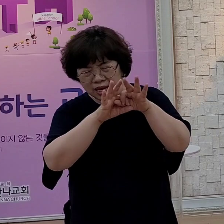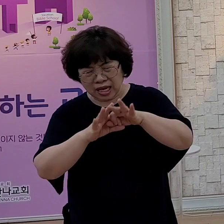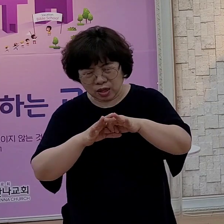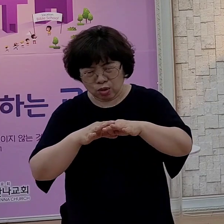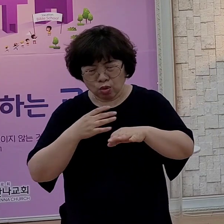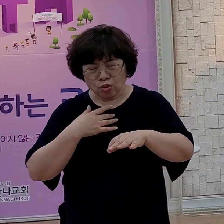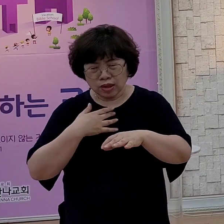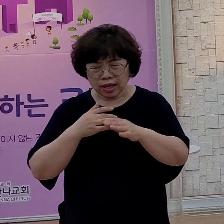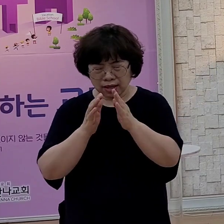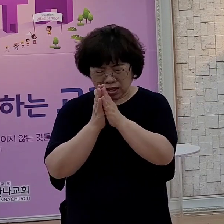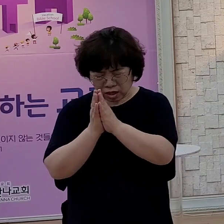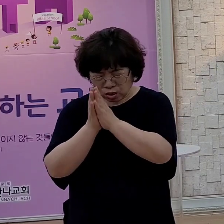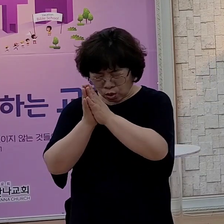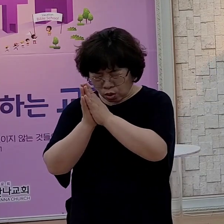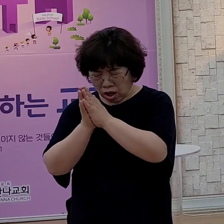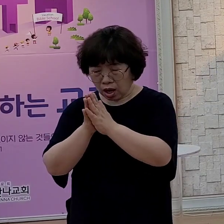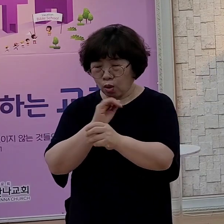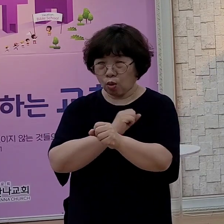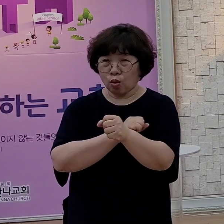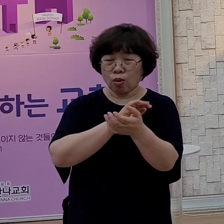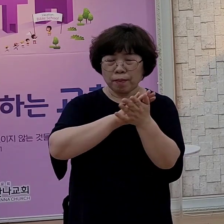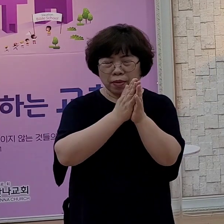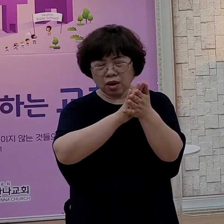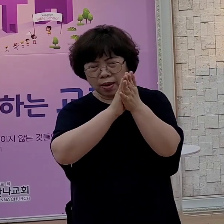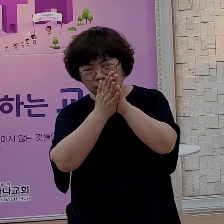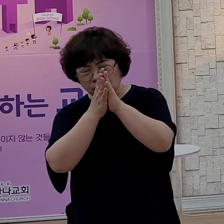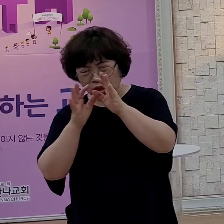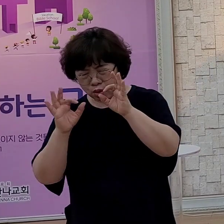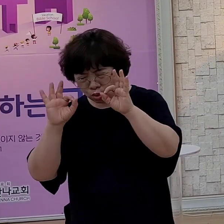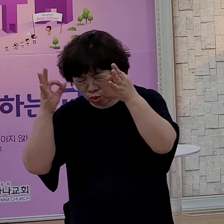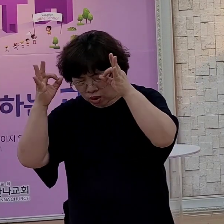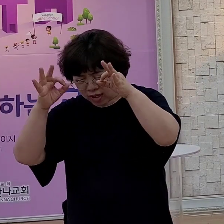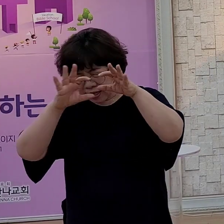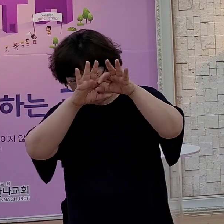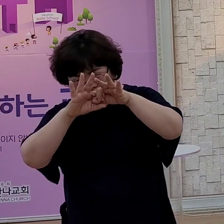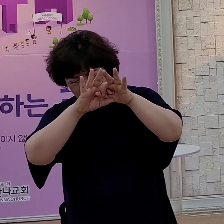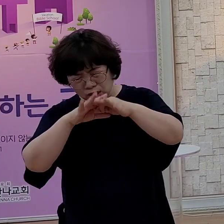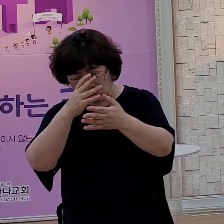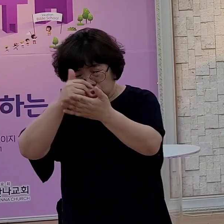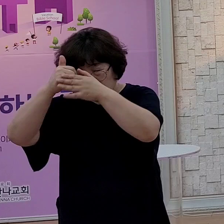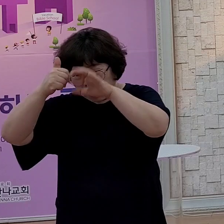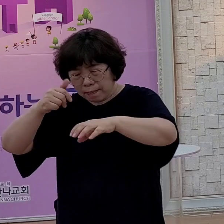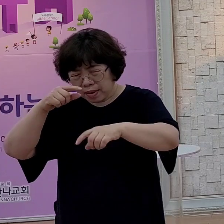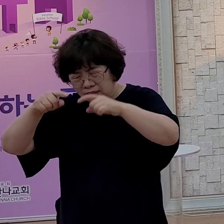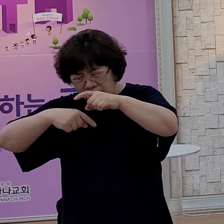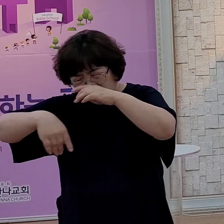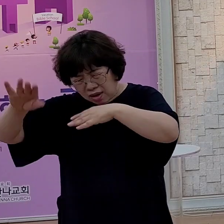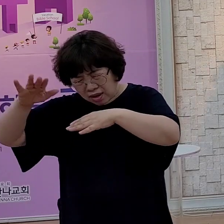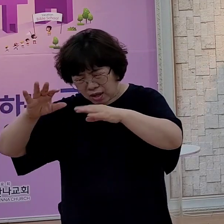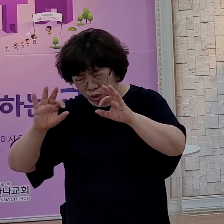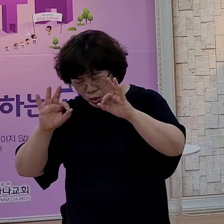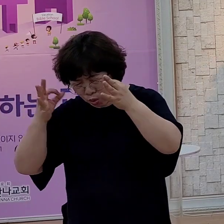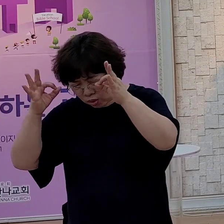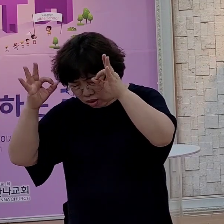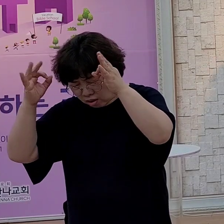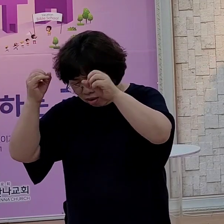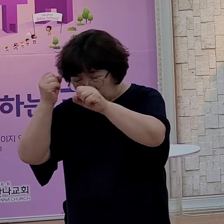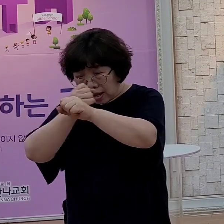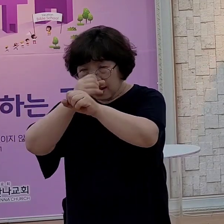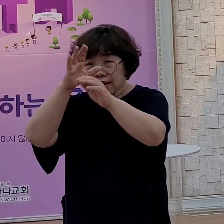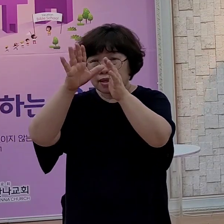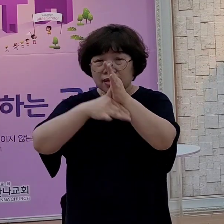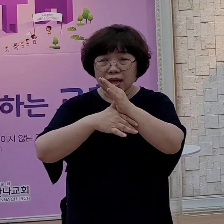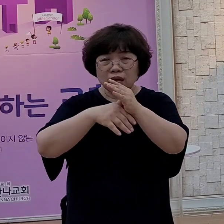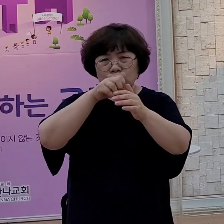생각하고 계속 변화되려고 노력하고 끊임없이 주님 앞에 나아가려고 노력해야만